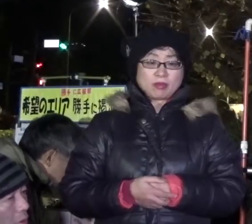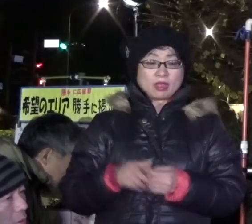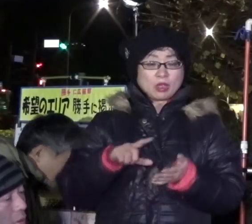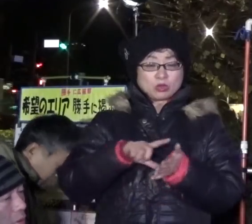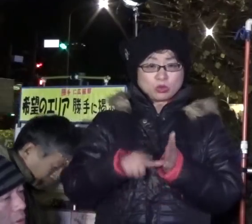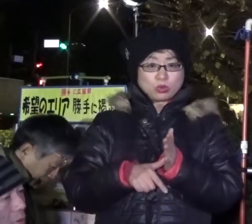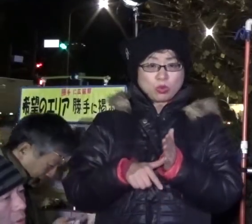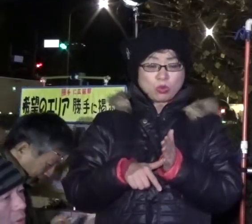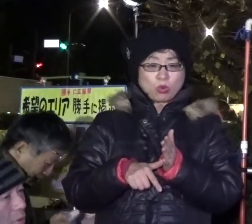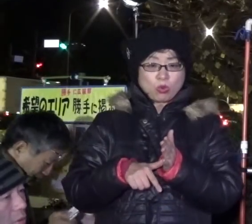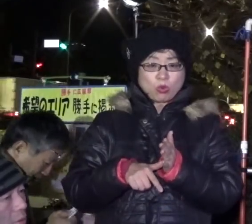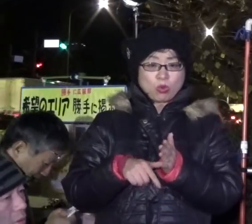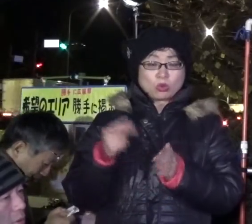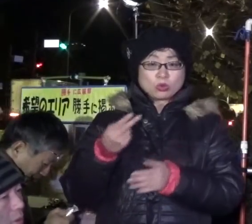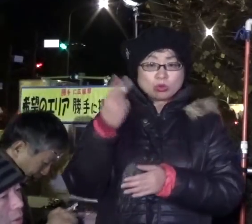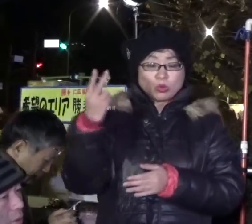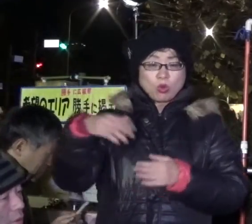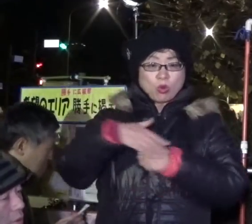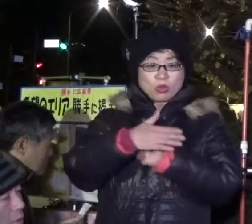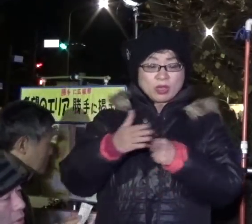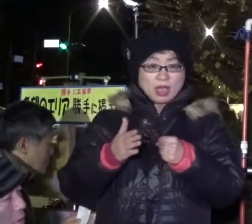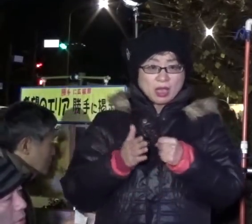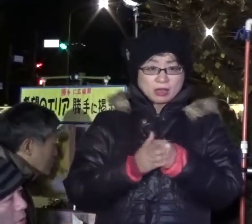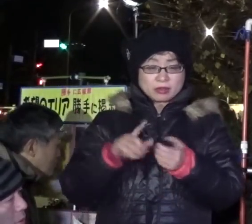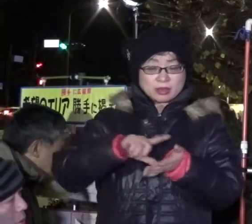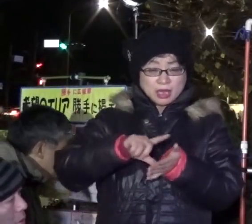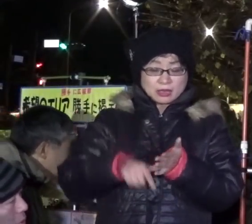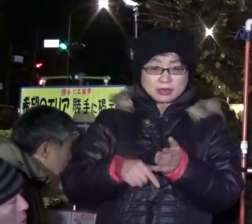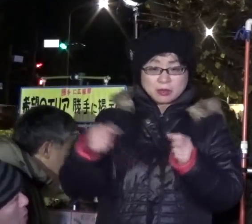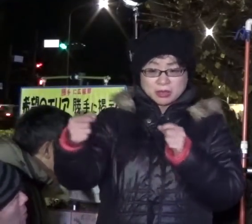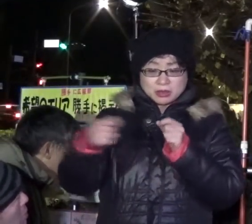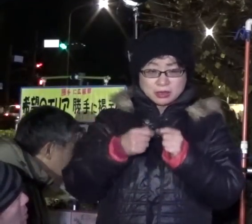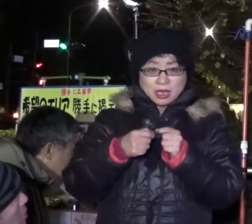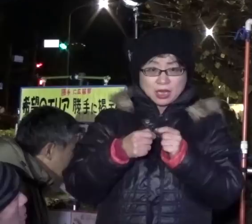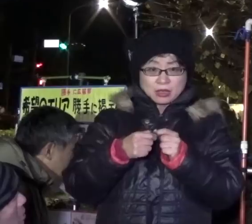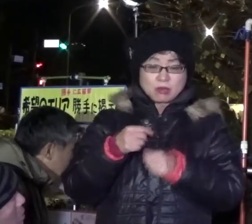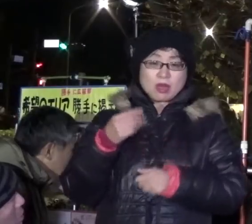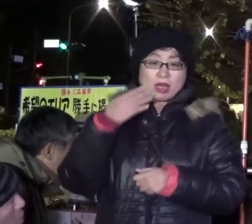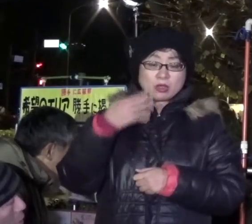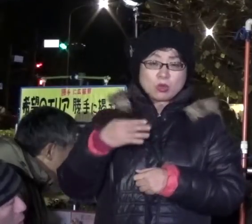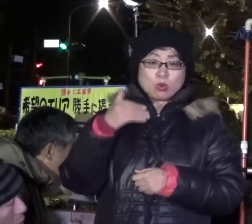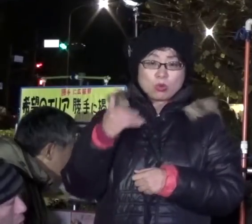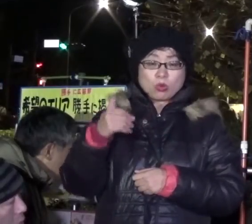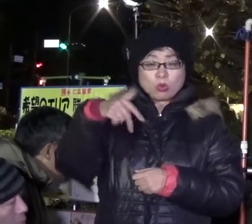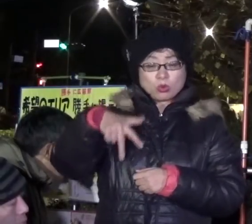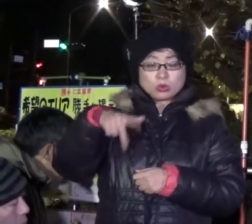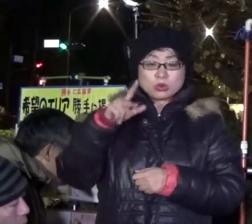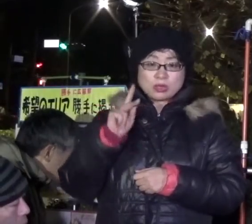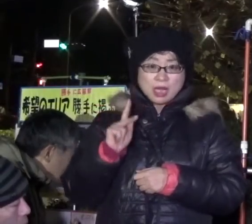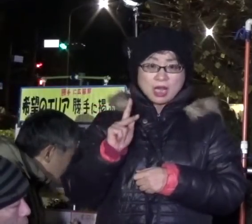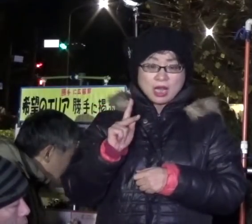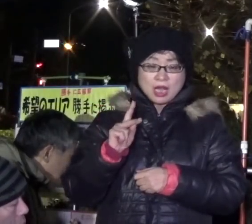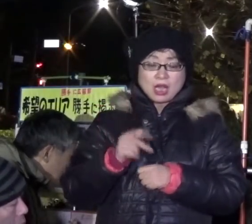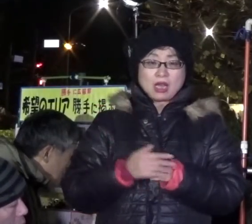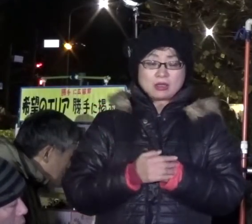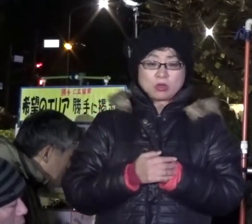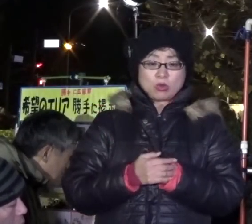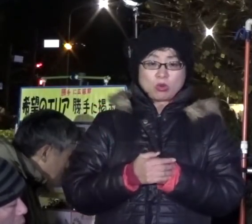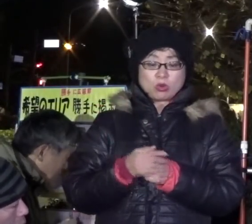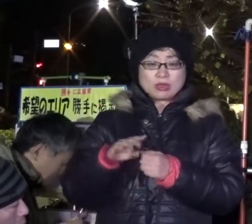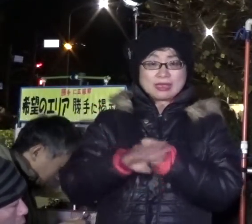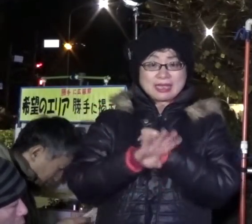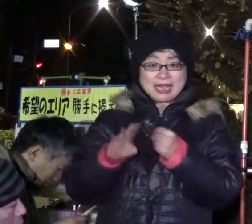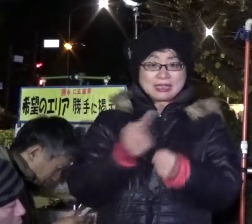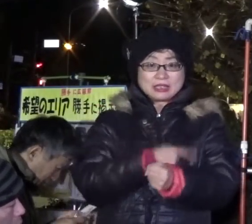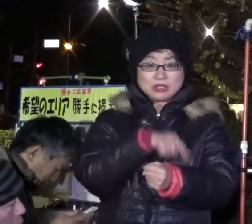一番近い原発は横須賀の原子力空母なんですよ。私はそれをね、紛れもなく皆さん方にね、申し上げた